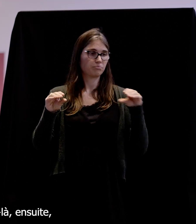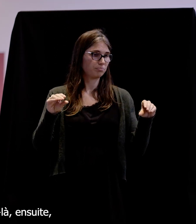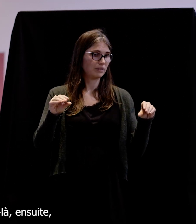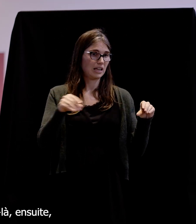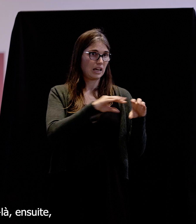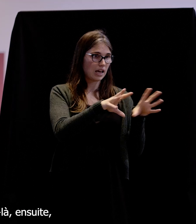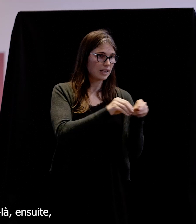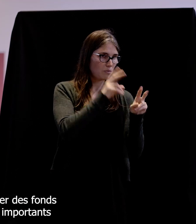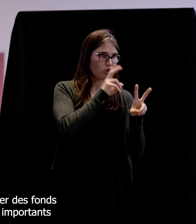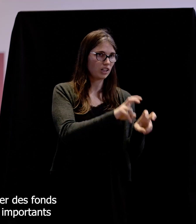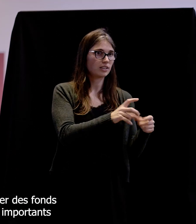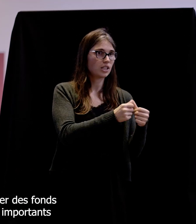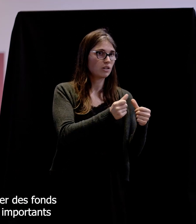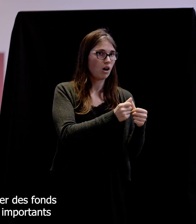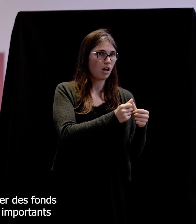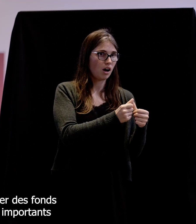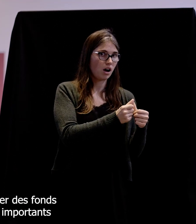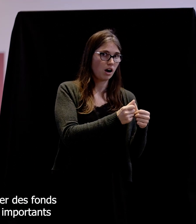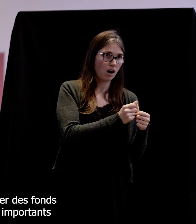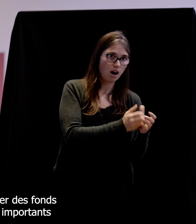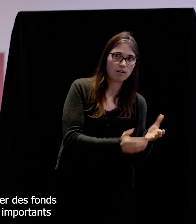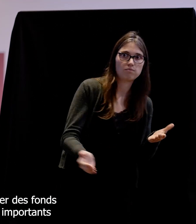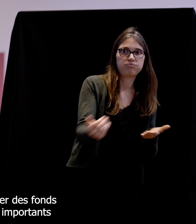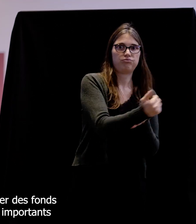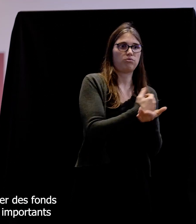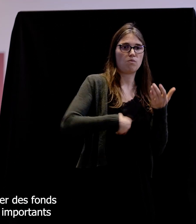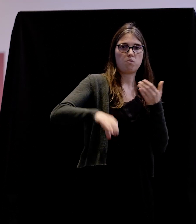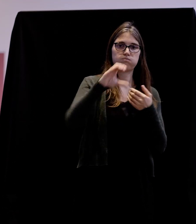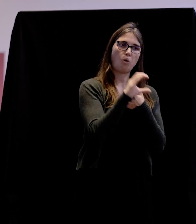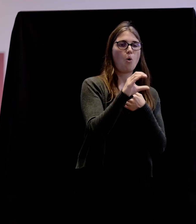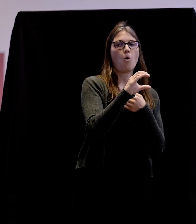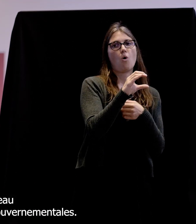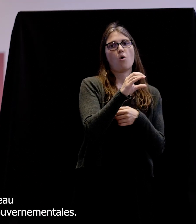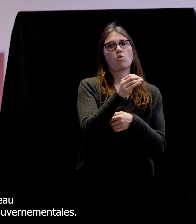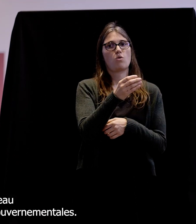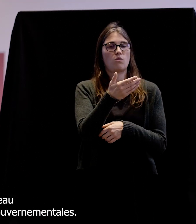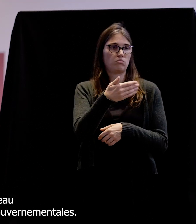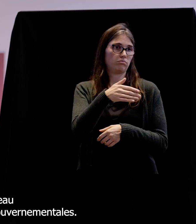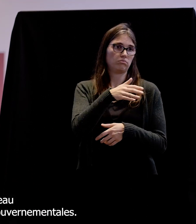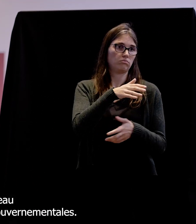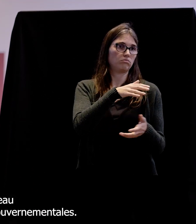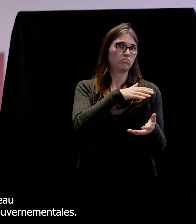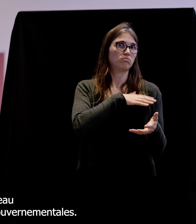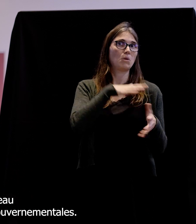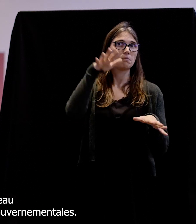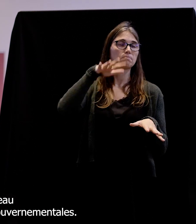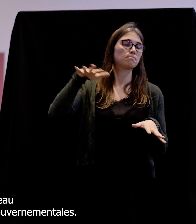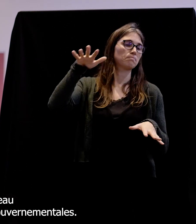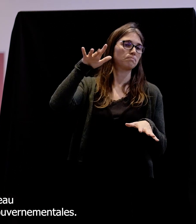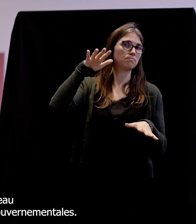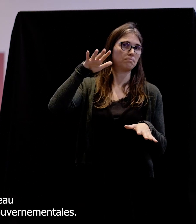ces équipes-là, ensuite, peuvent ramasser des fonds beaucoup plus importants au niveau des